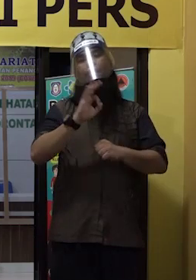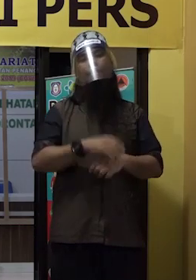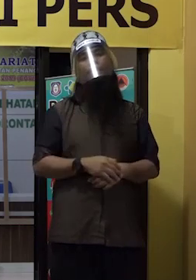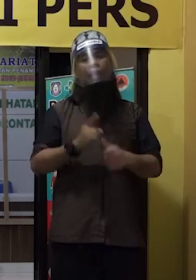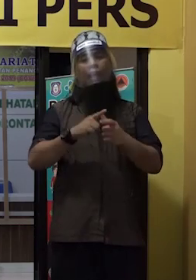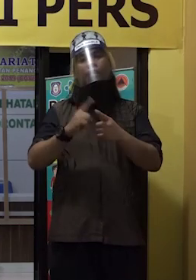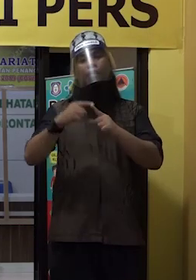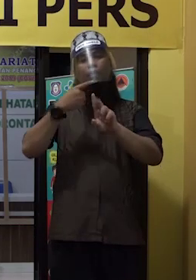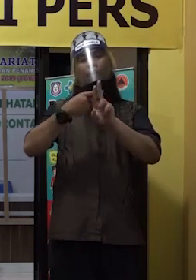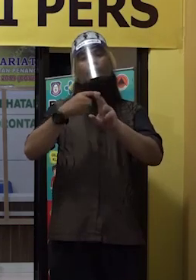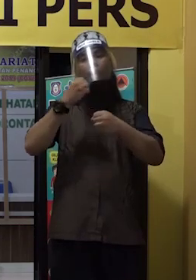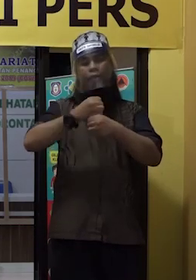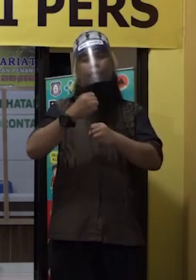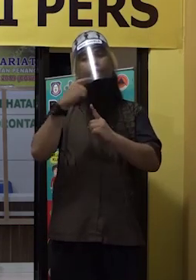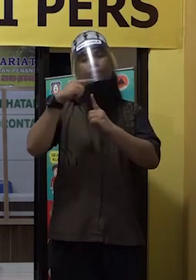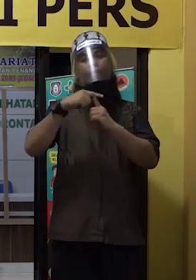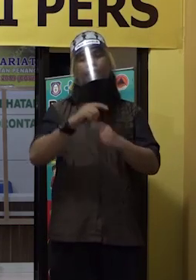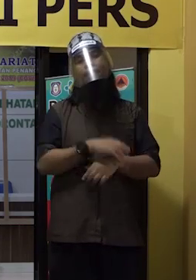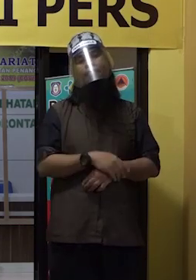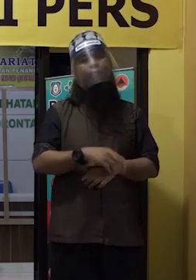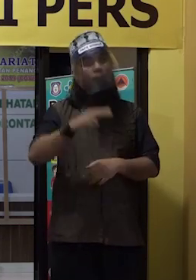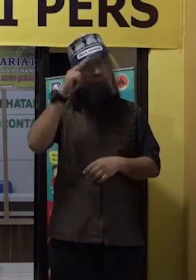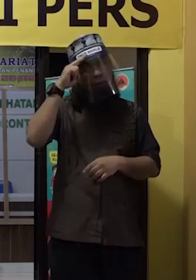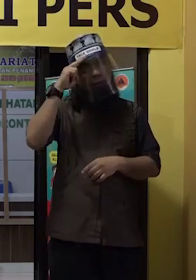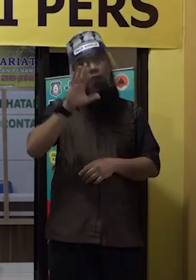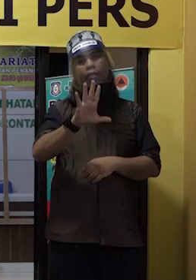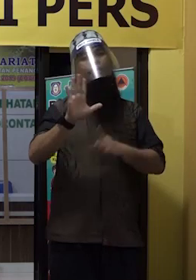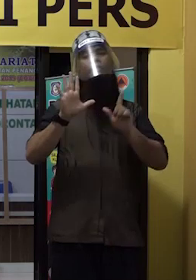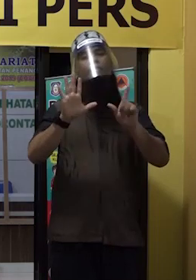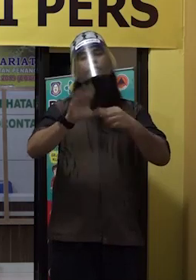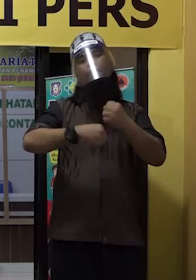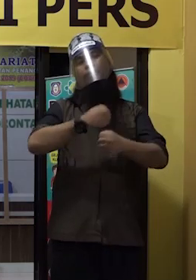HGT, laki-laki 57 tahun.